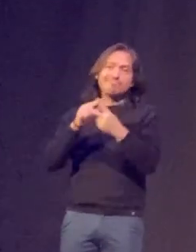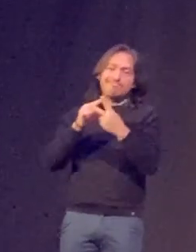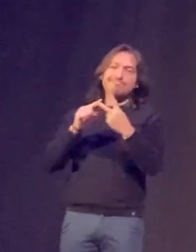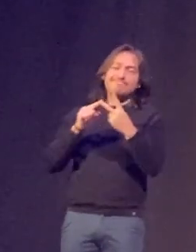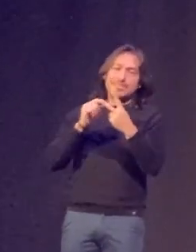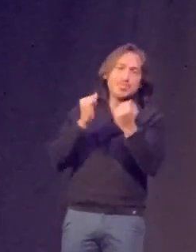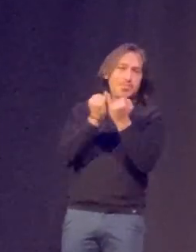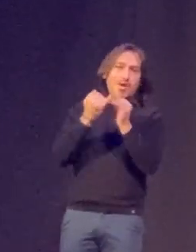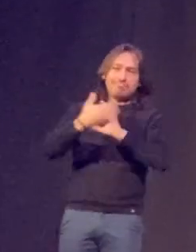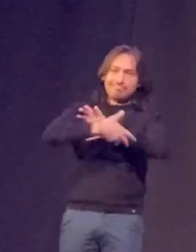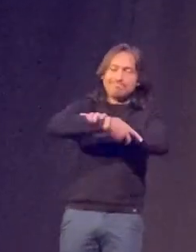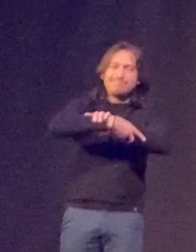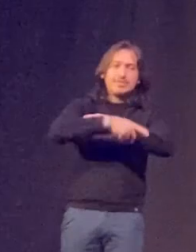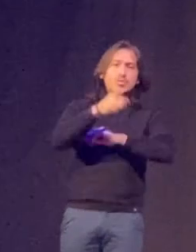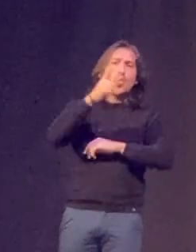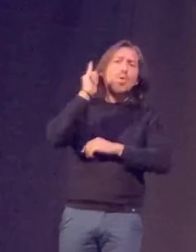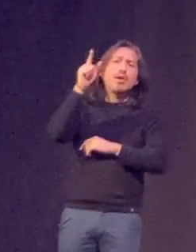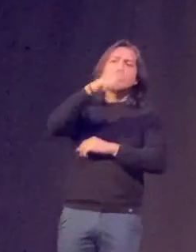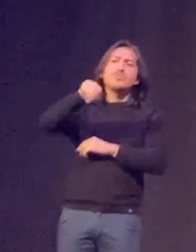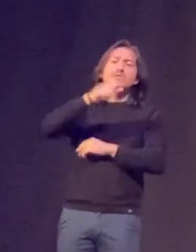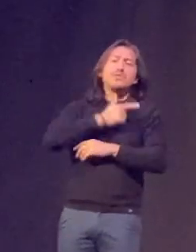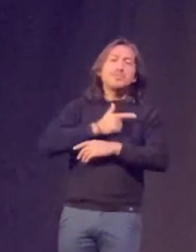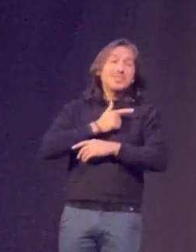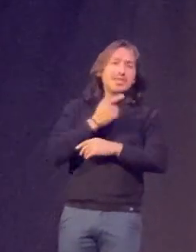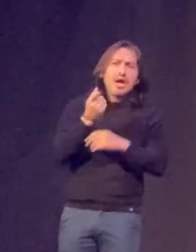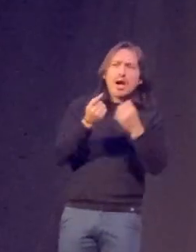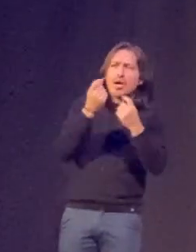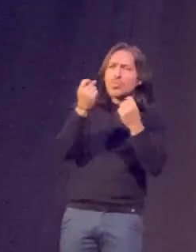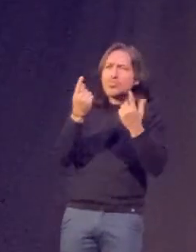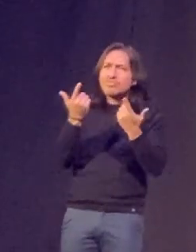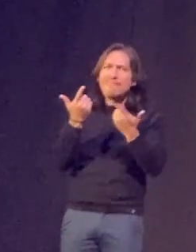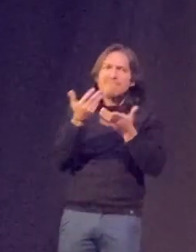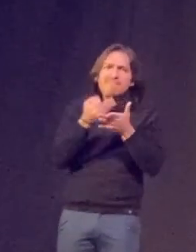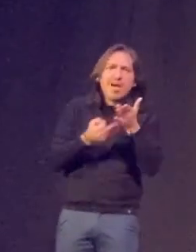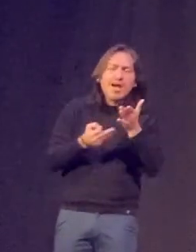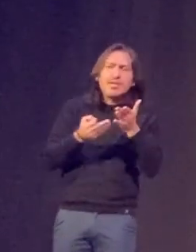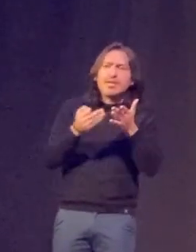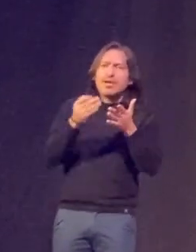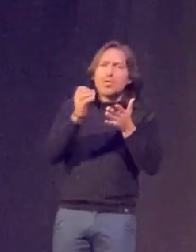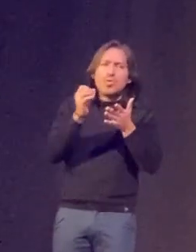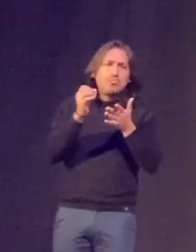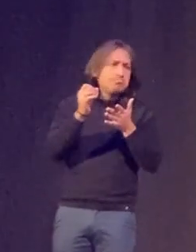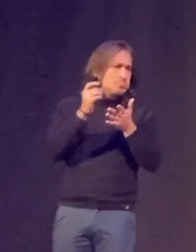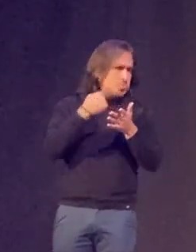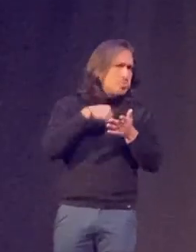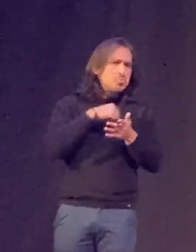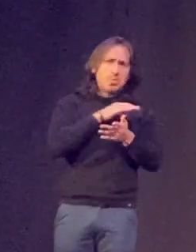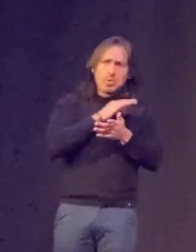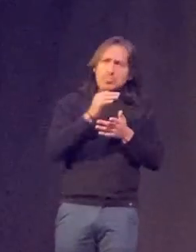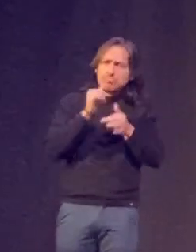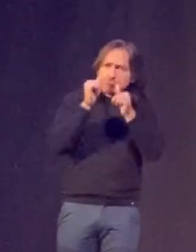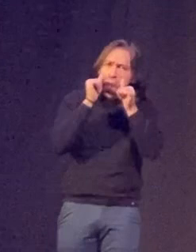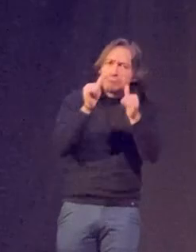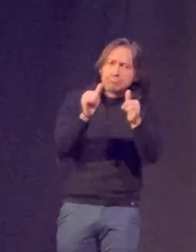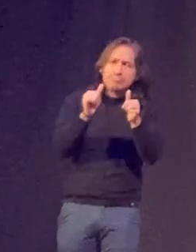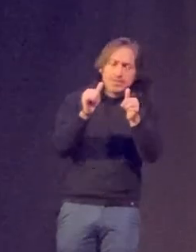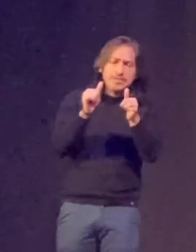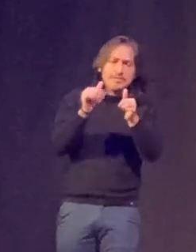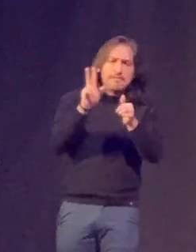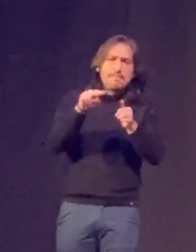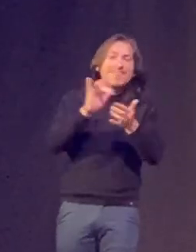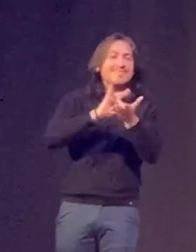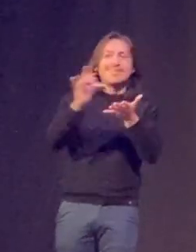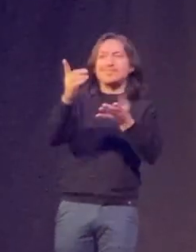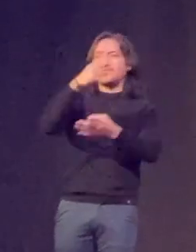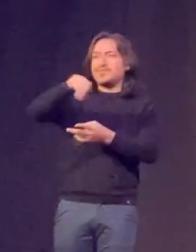disfruten. Si hay algo que les falta, por favor, hay mucha gente aquí que los podemos atender. Y pues nada más, de verdad, muchas gracias por